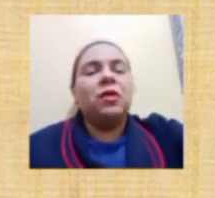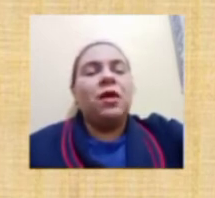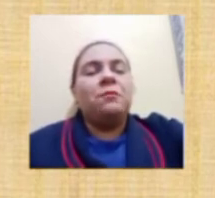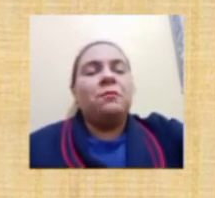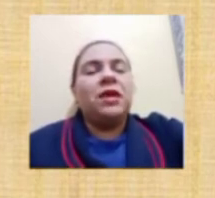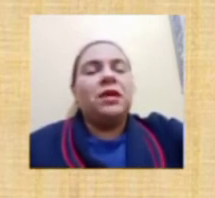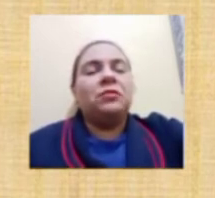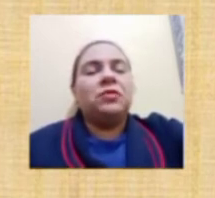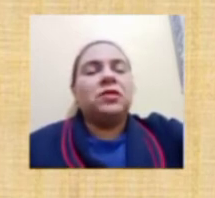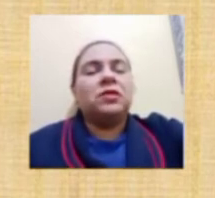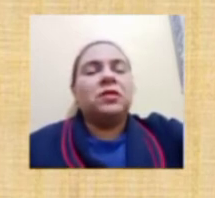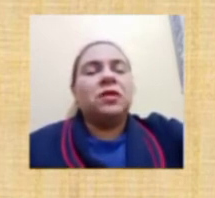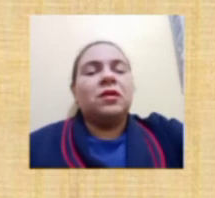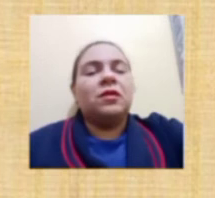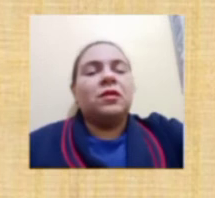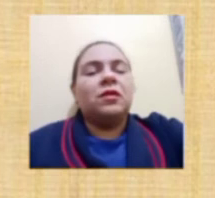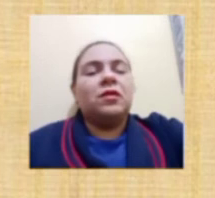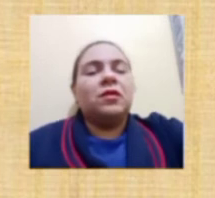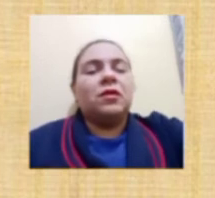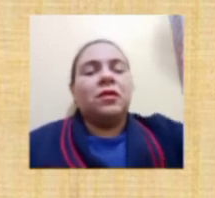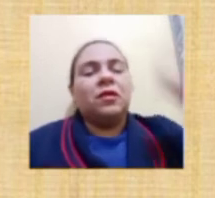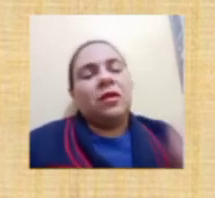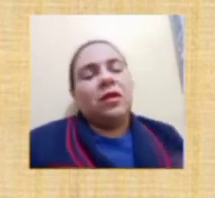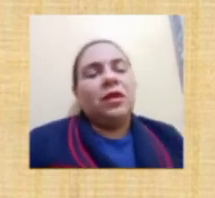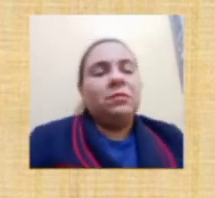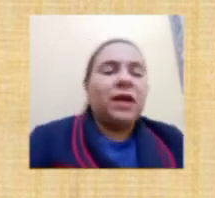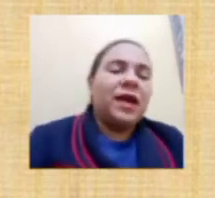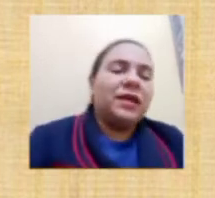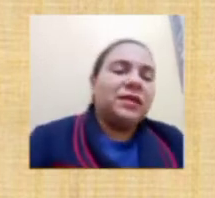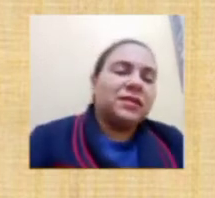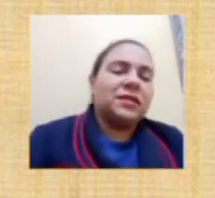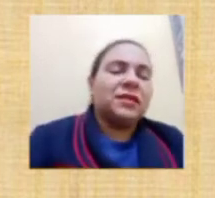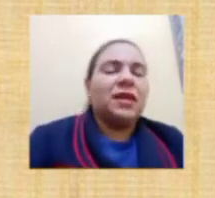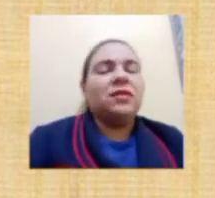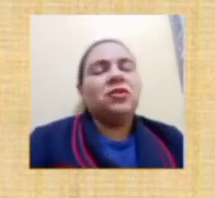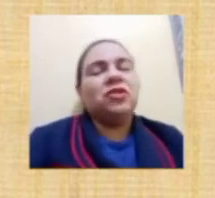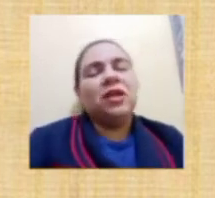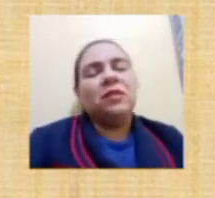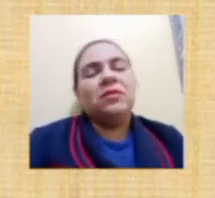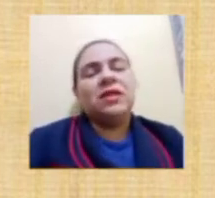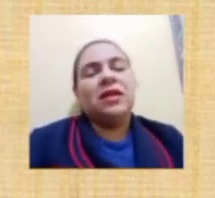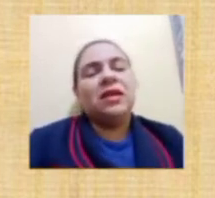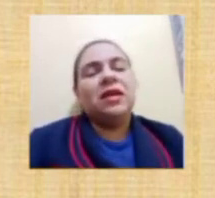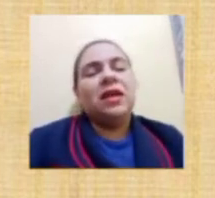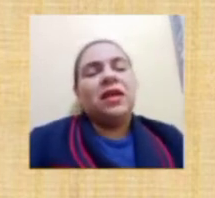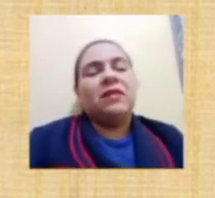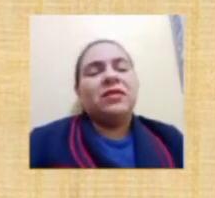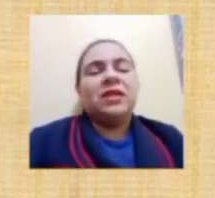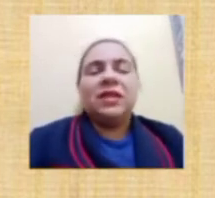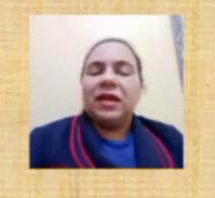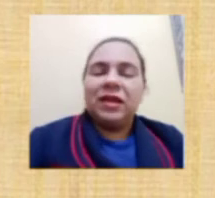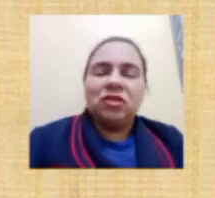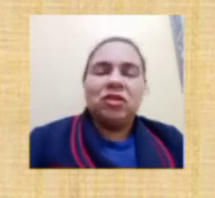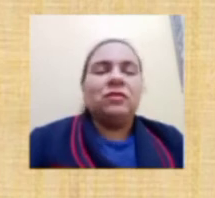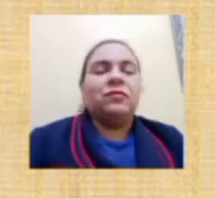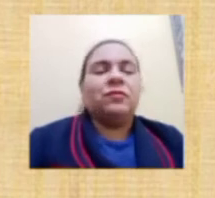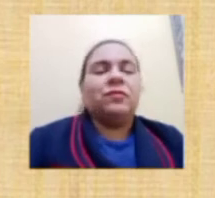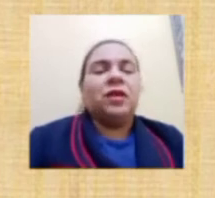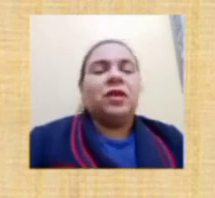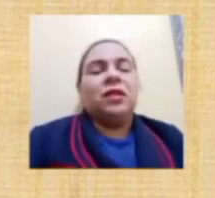positivo. Então, vai ficar 9 mais 15. Dentro, nós temos 34. não